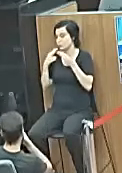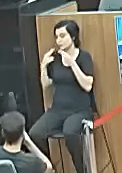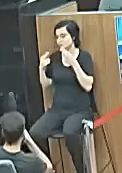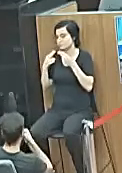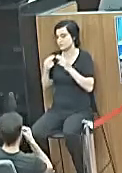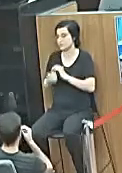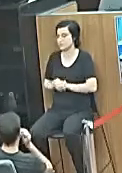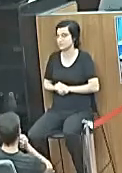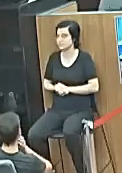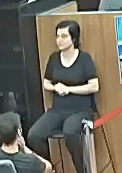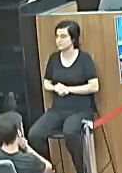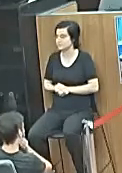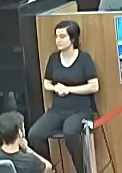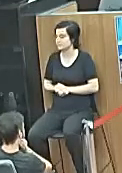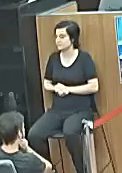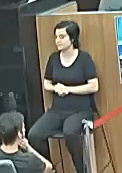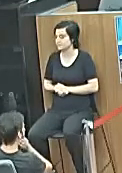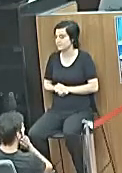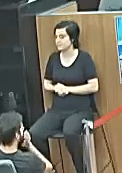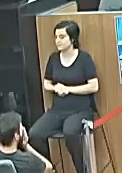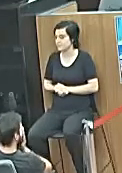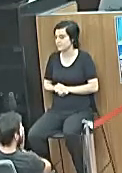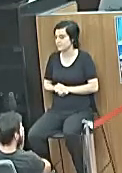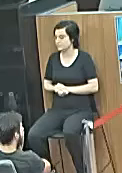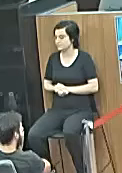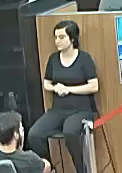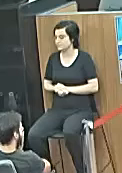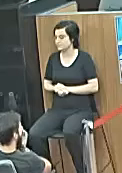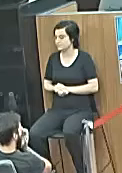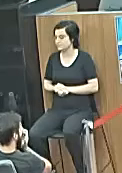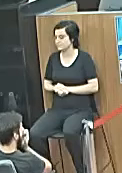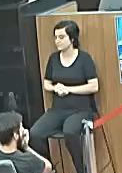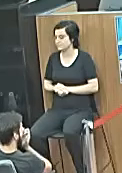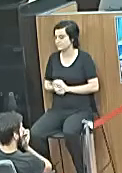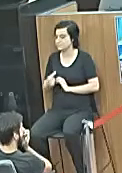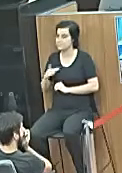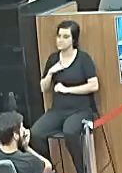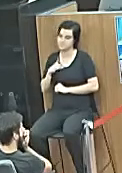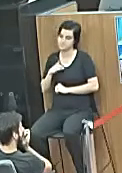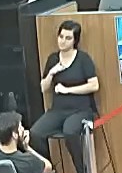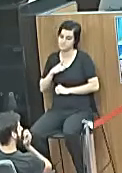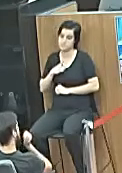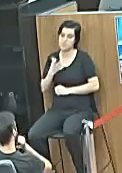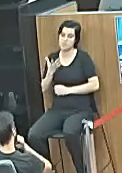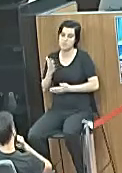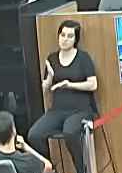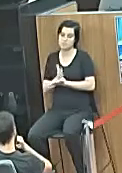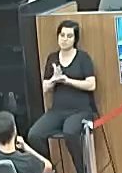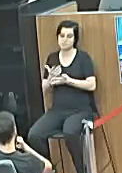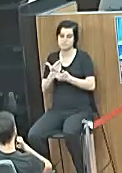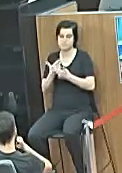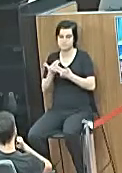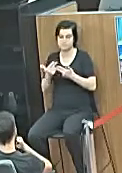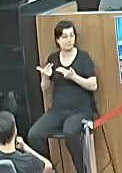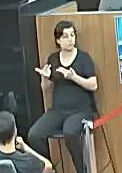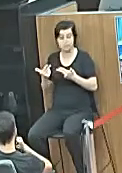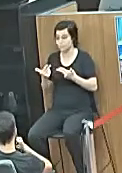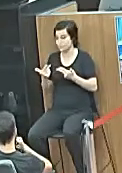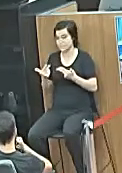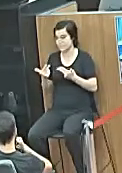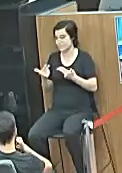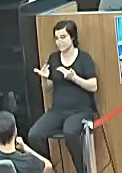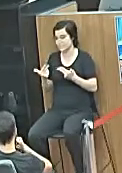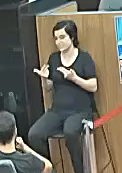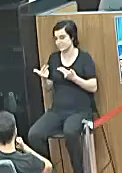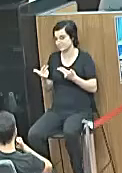de ação governamental 2020 a 2023 que envolve questões destinadas à promoção de regularidade fundiária o